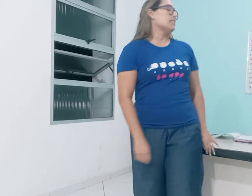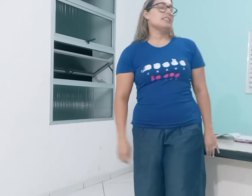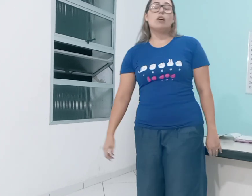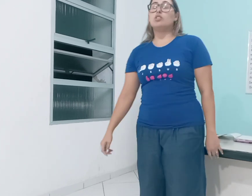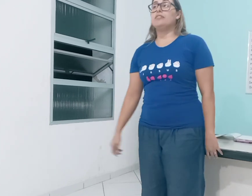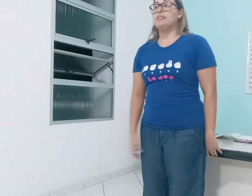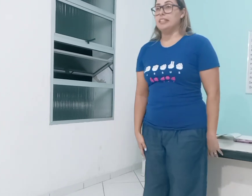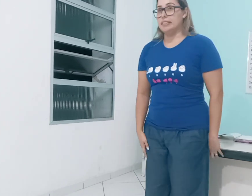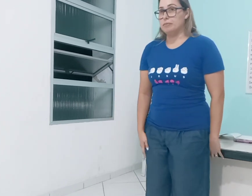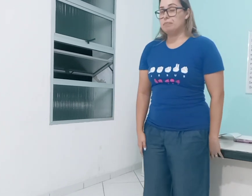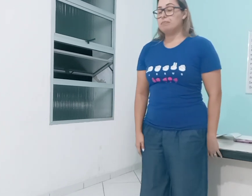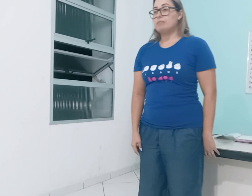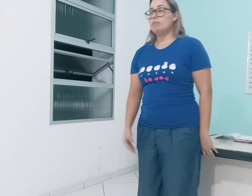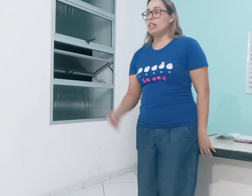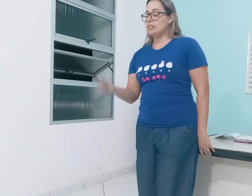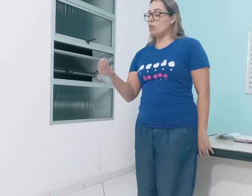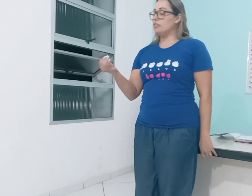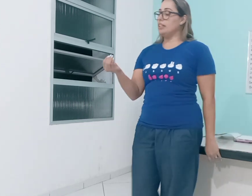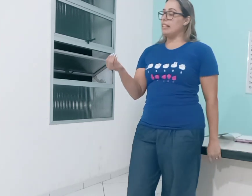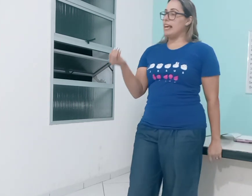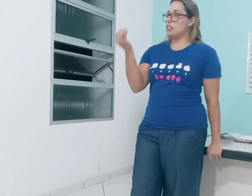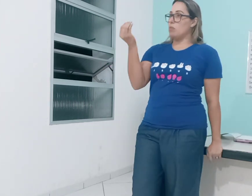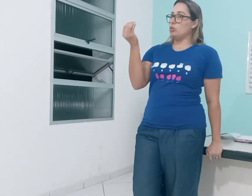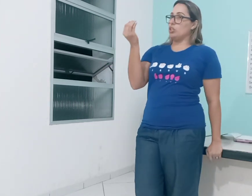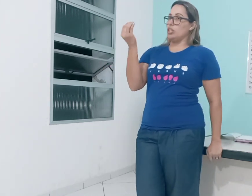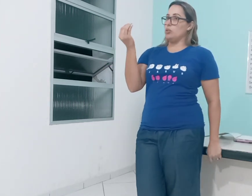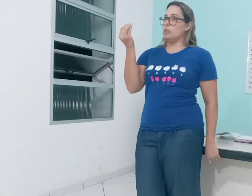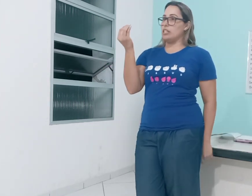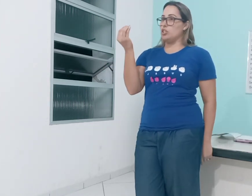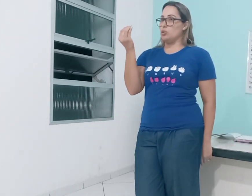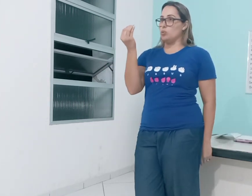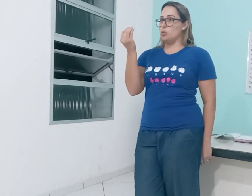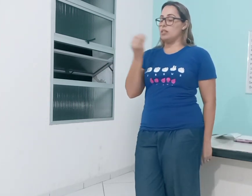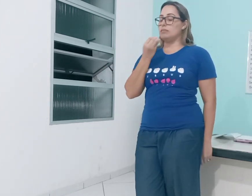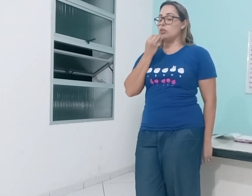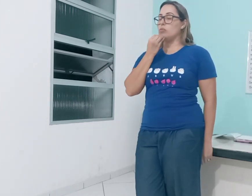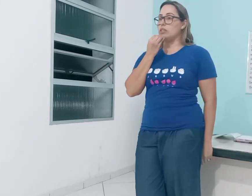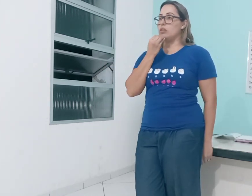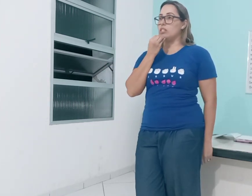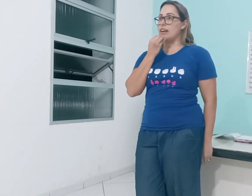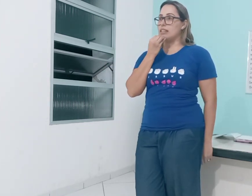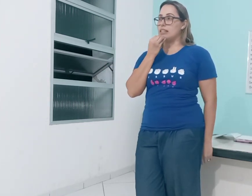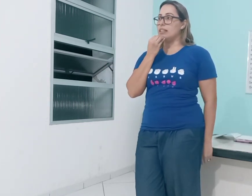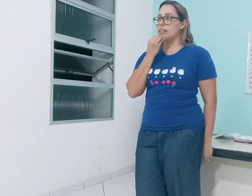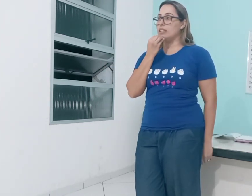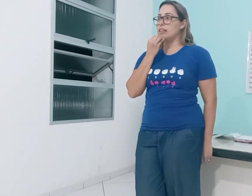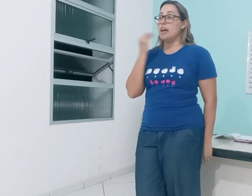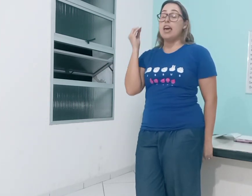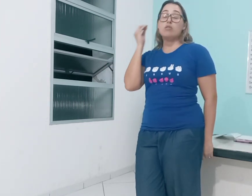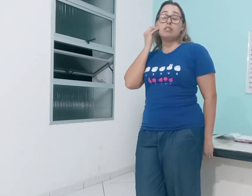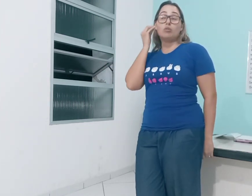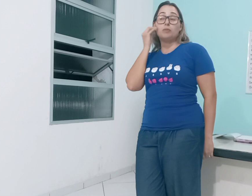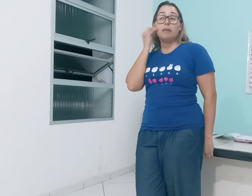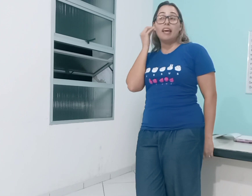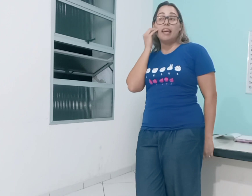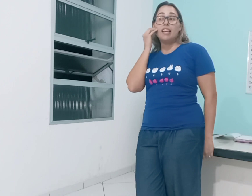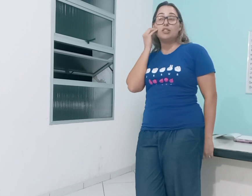Sinal de vida. Sinal de vida é esse montinho que a gente usa, né? Não tem quando a gente faz aqui, é o sinal de